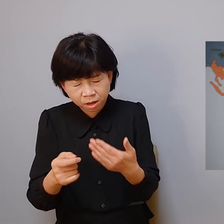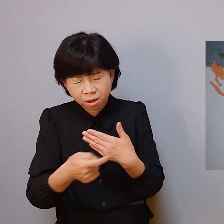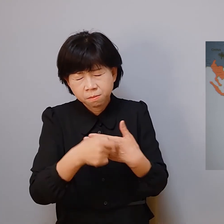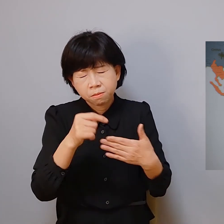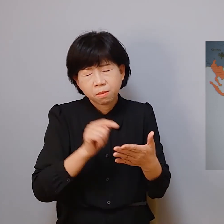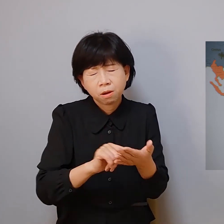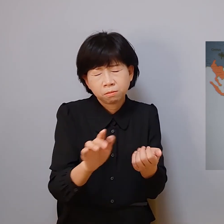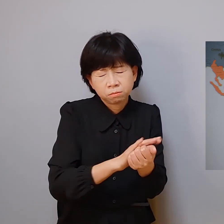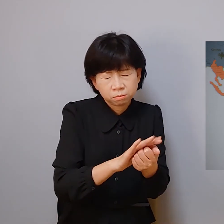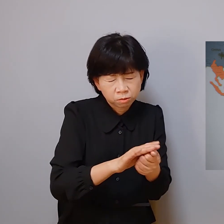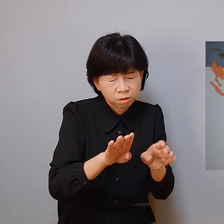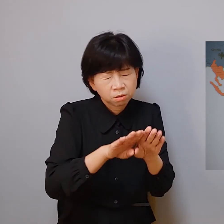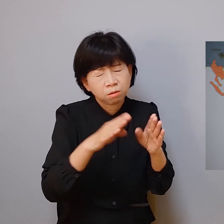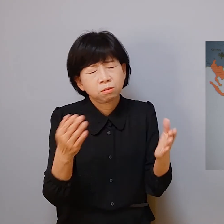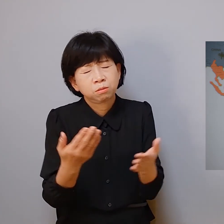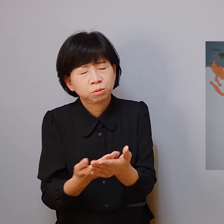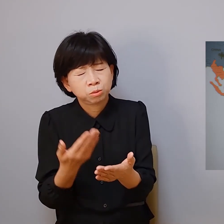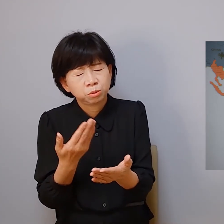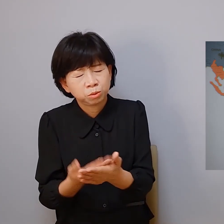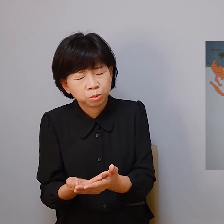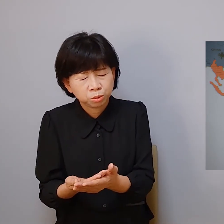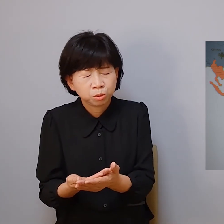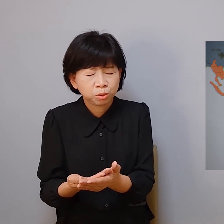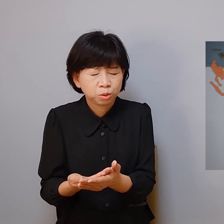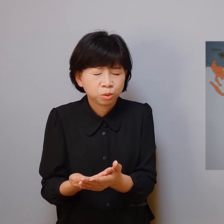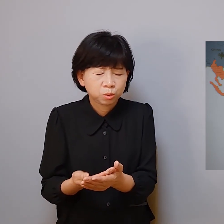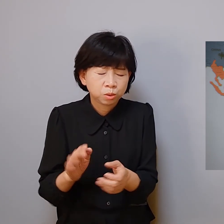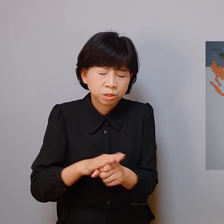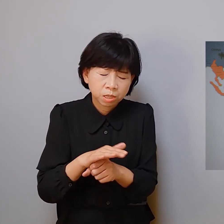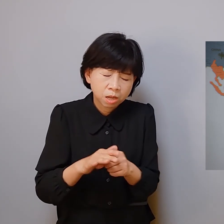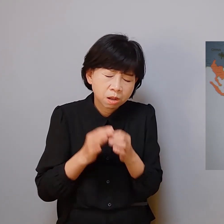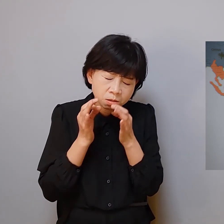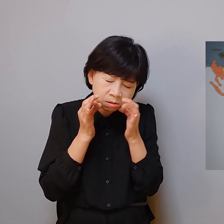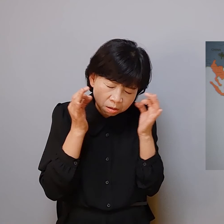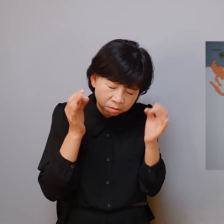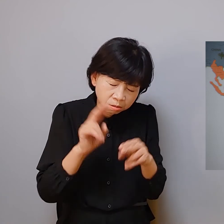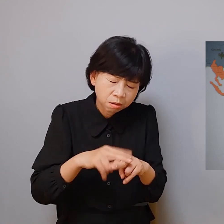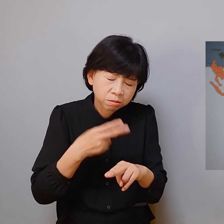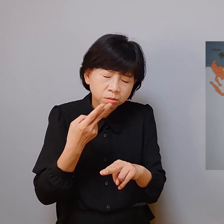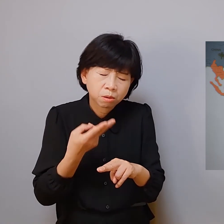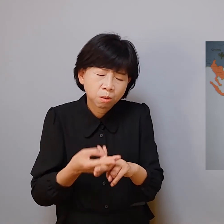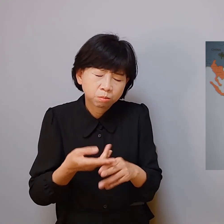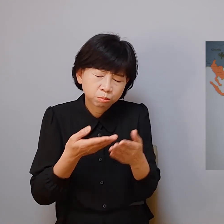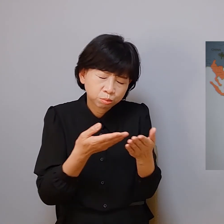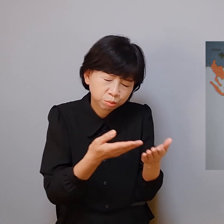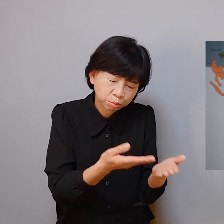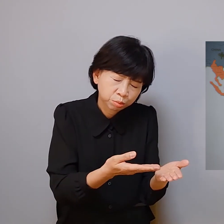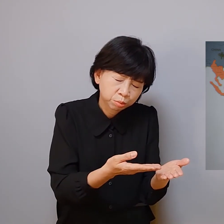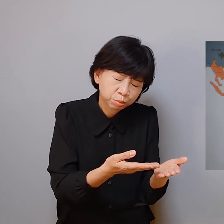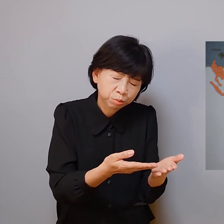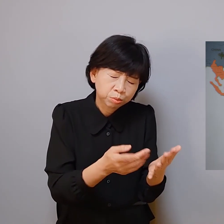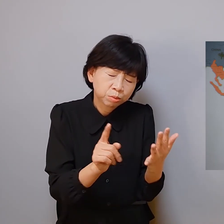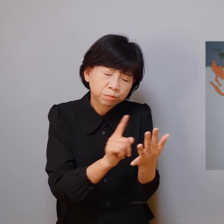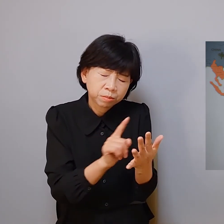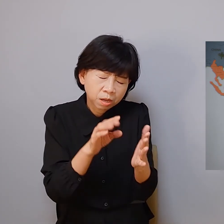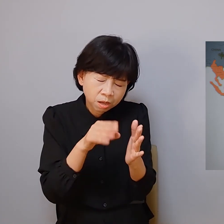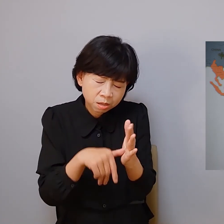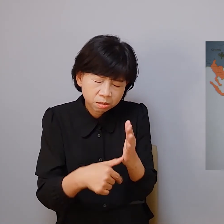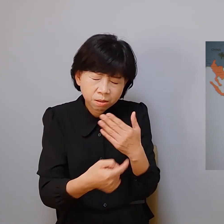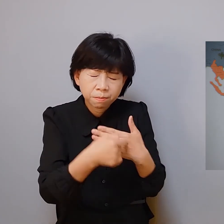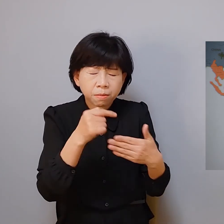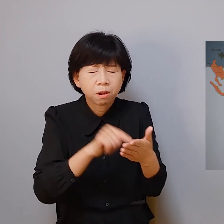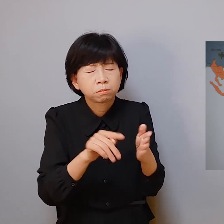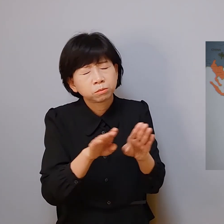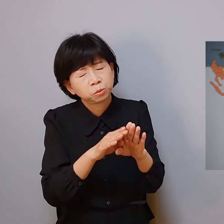VIP들의 마음을 활짝 열게 하여 주시고 사랑과 정성 작은 선물이 주어지면서 그들의 마음문이